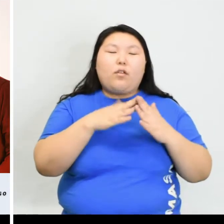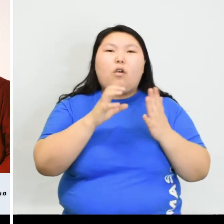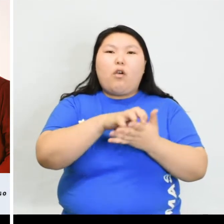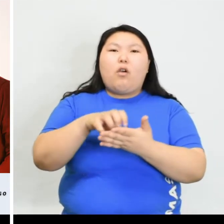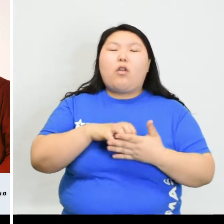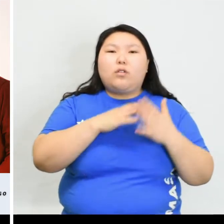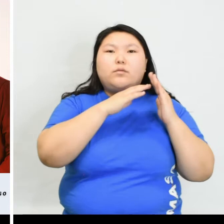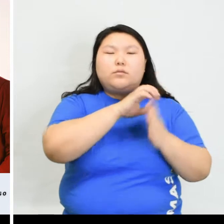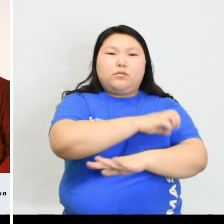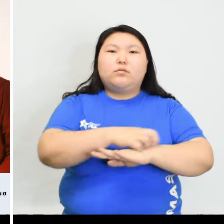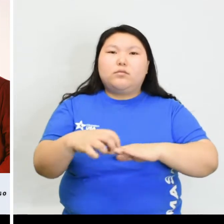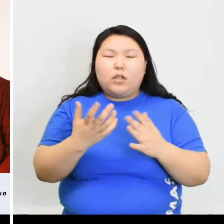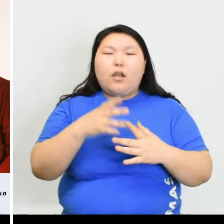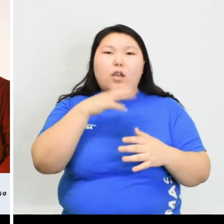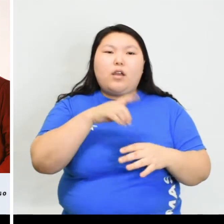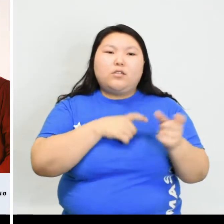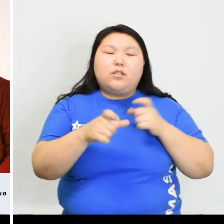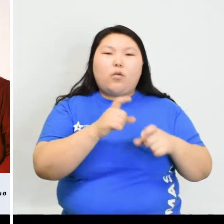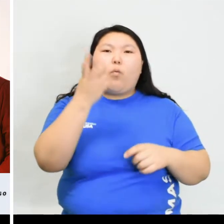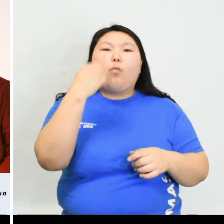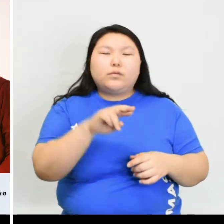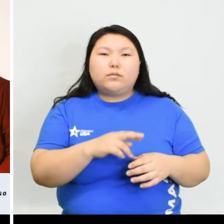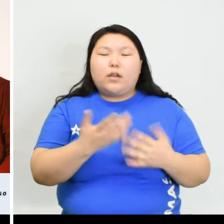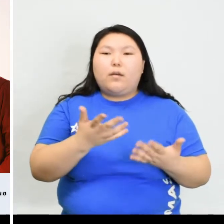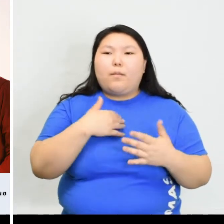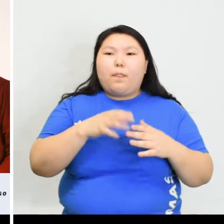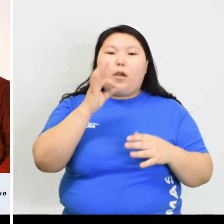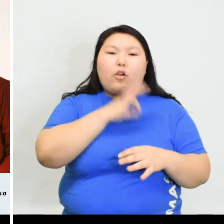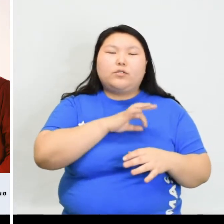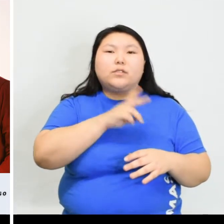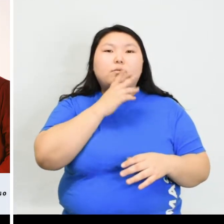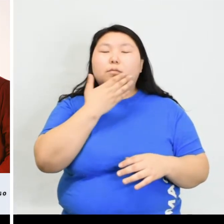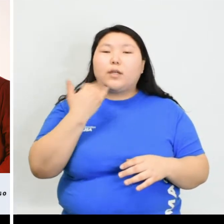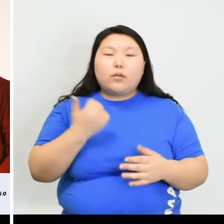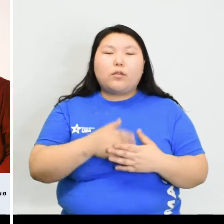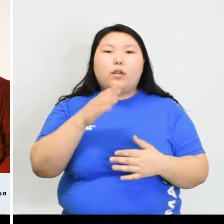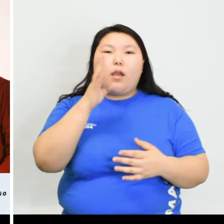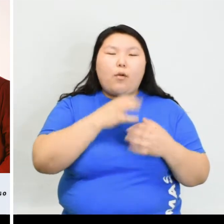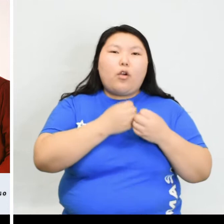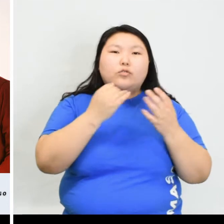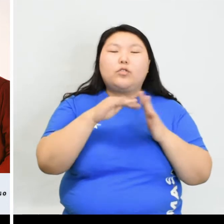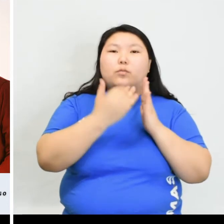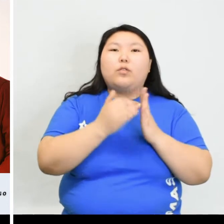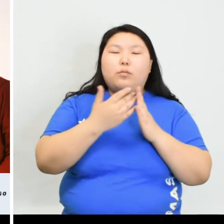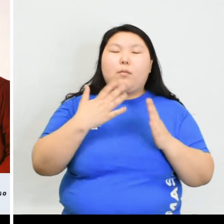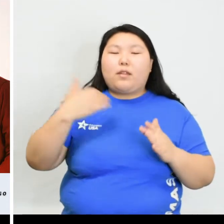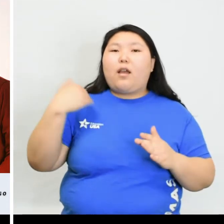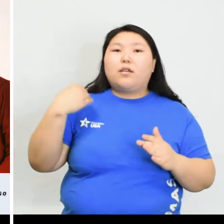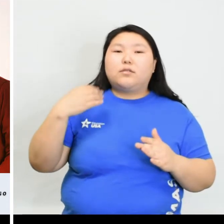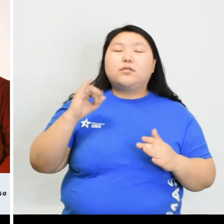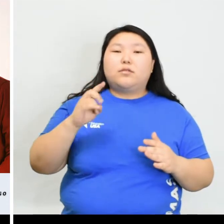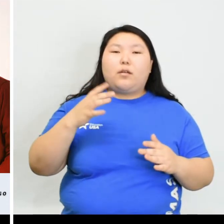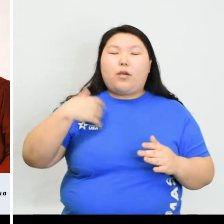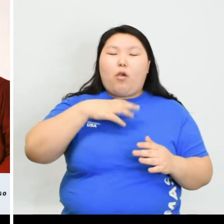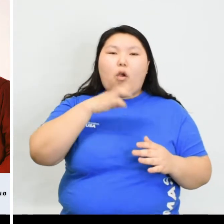ялангуяа эдийн засгийн хүндрэлтэй те орлого цалингүй айгүй олон өрх манах тандсан. Тэгээд биднес тэднес